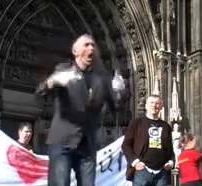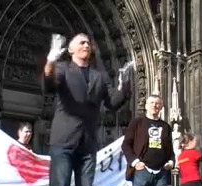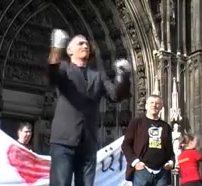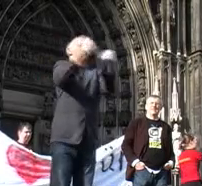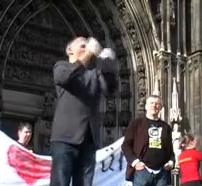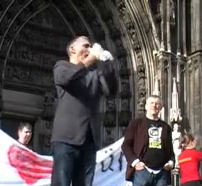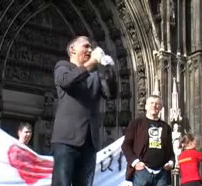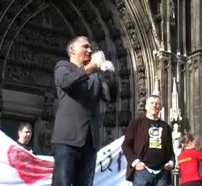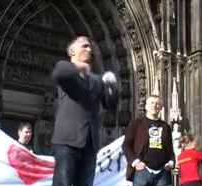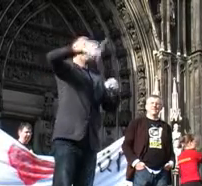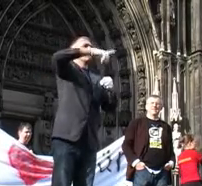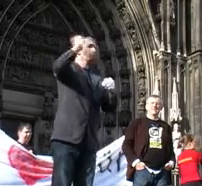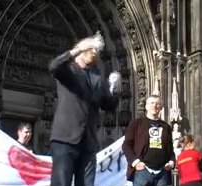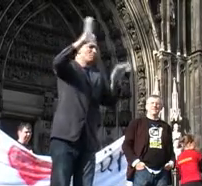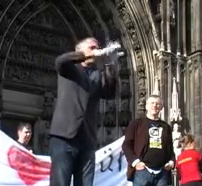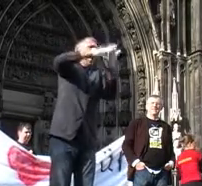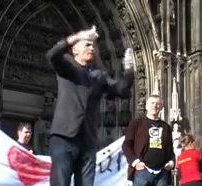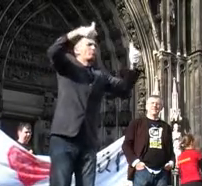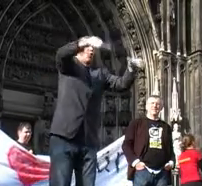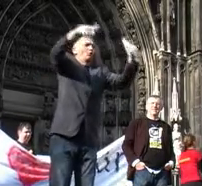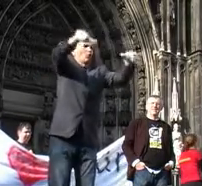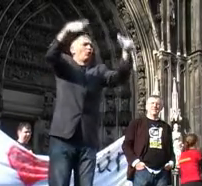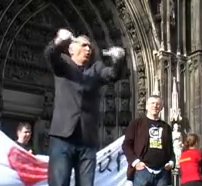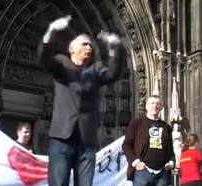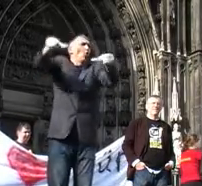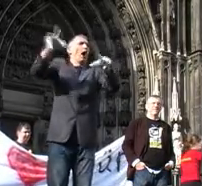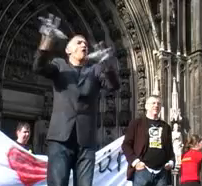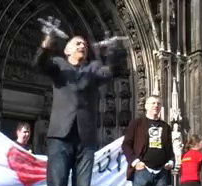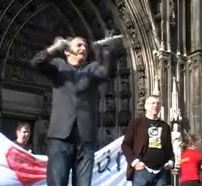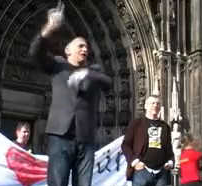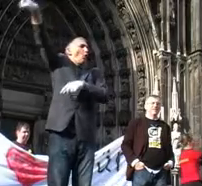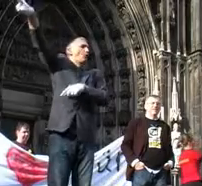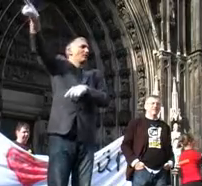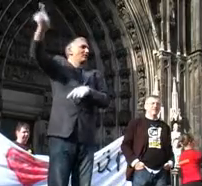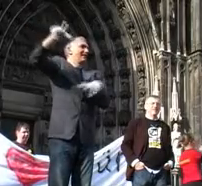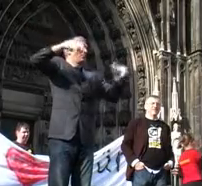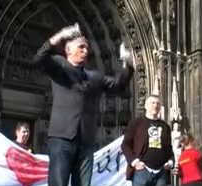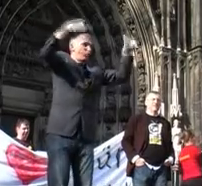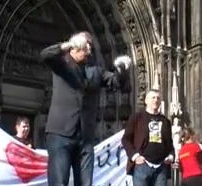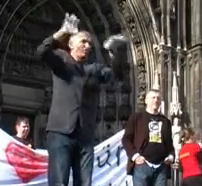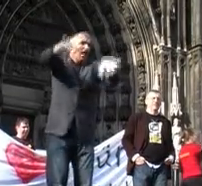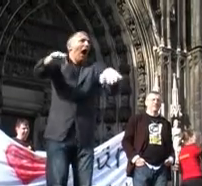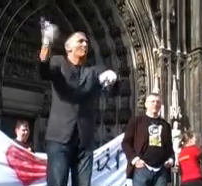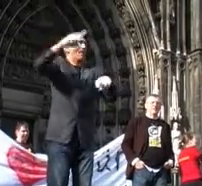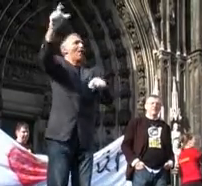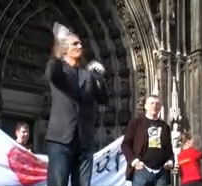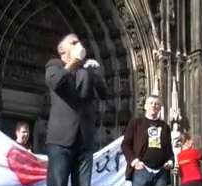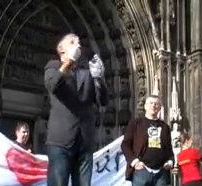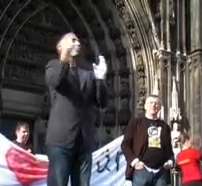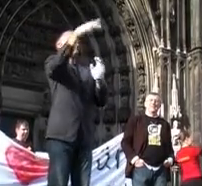Unterschriften sammeln und macht hier bitte alle nochmal mit. Wir müssen weiterhin Druck machen bei der Regierung. Erst mit diesem